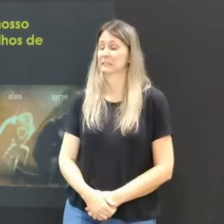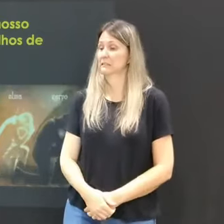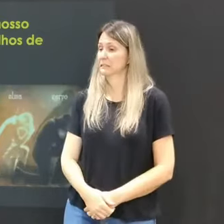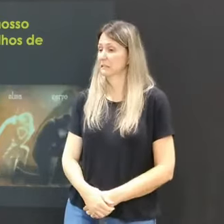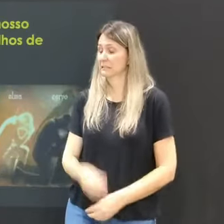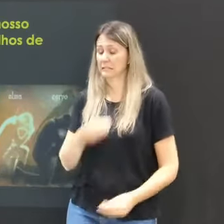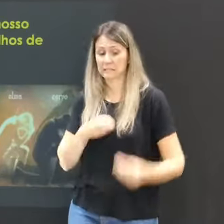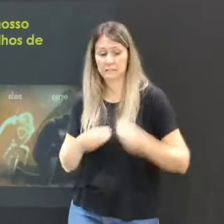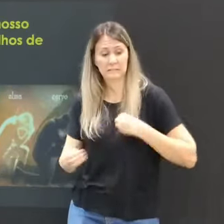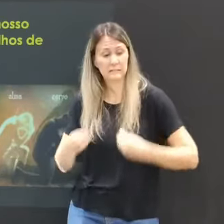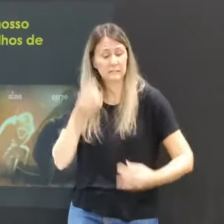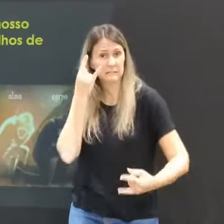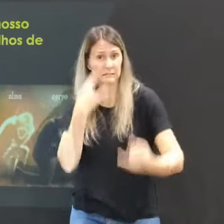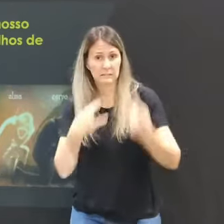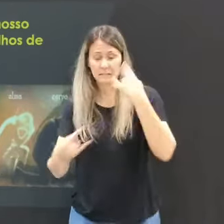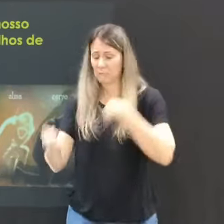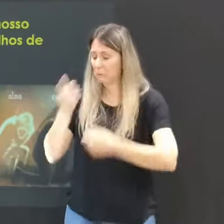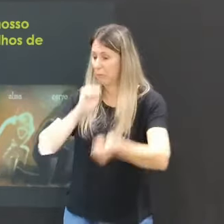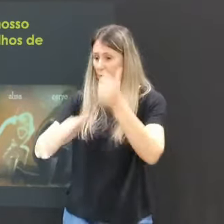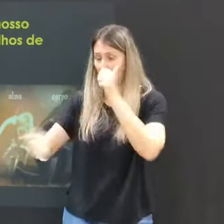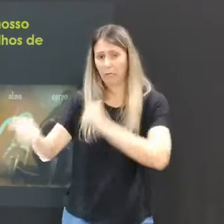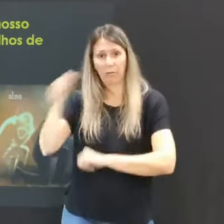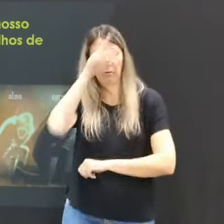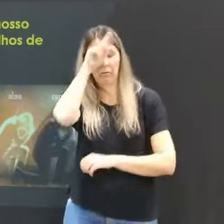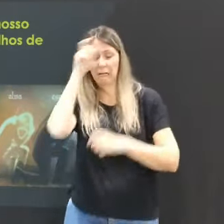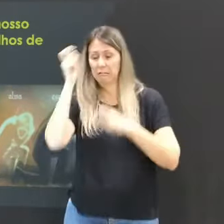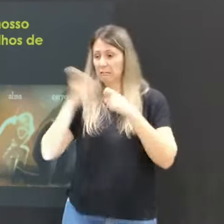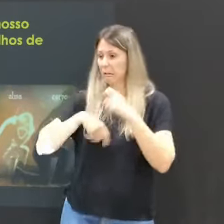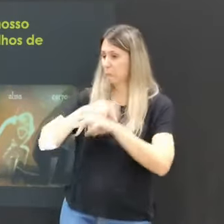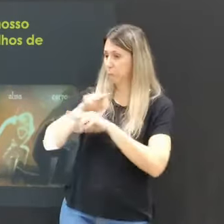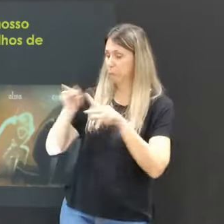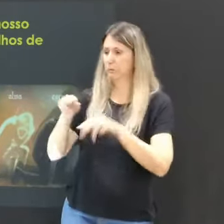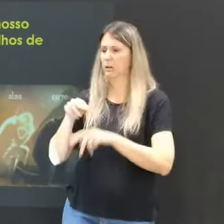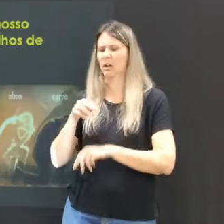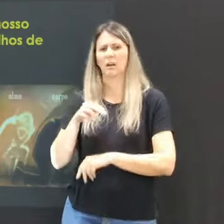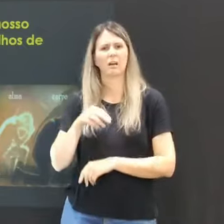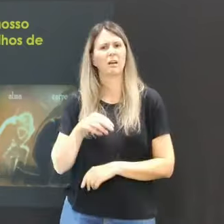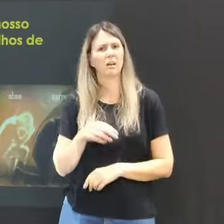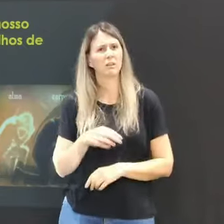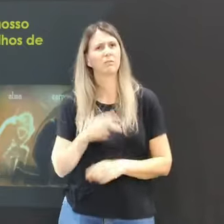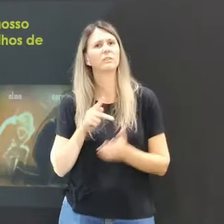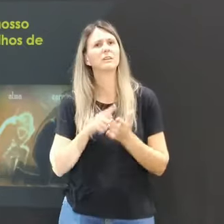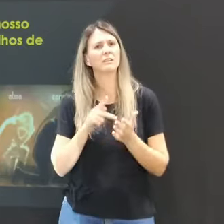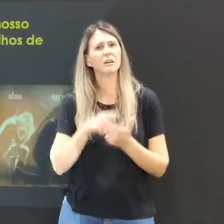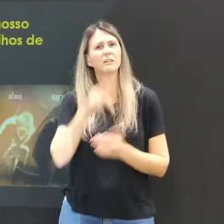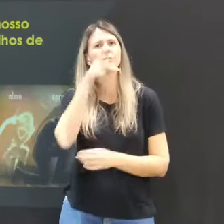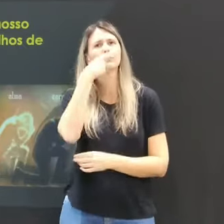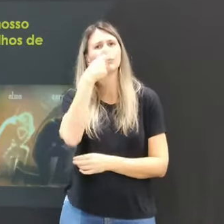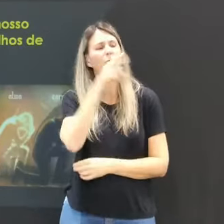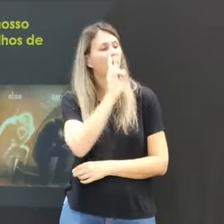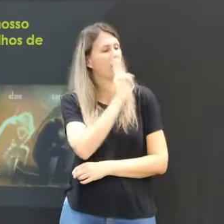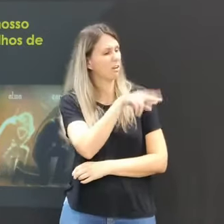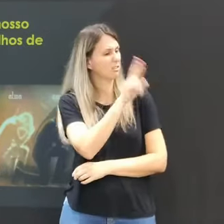problemas, dificuldades, e que o pecado, a sedução do mundo, a bebida, a prostituição e tudo mais, aí você começa a